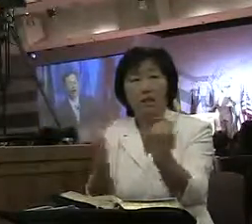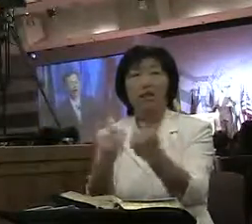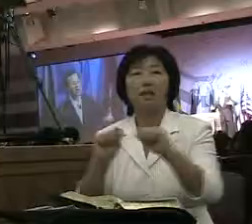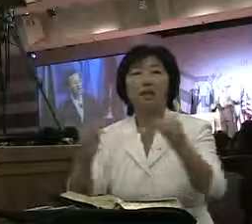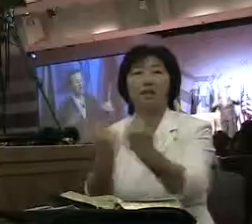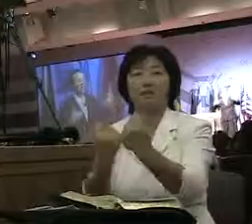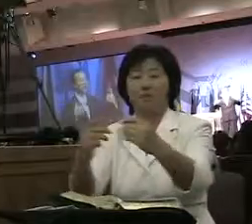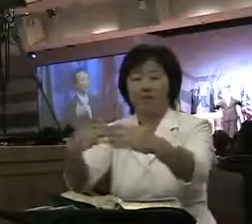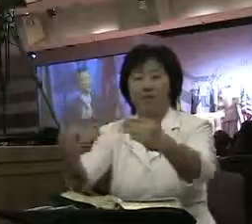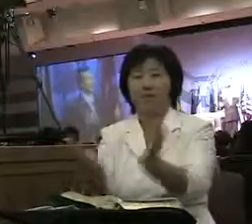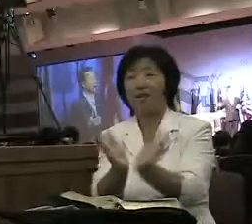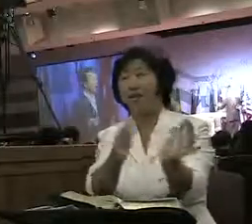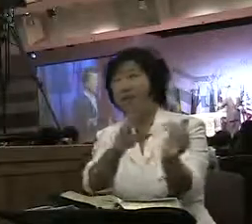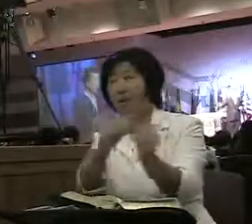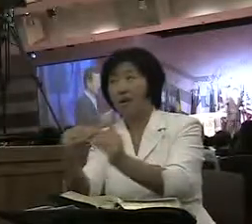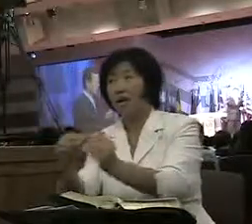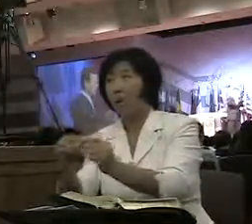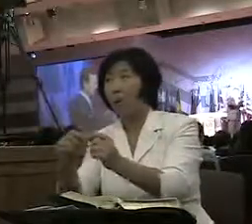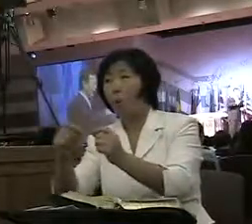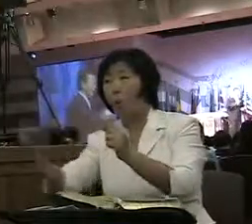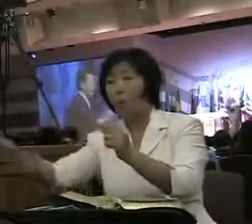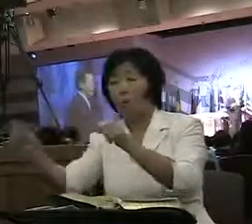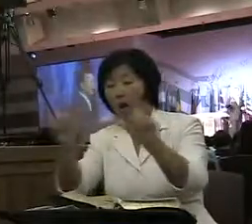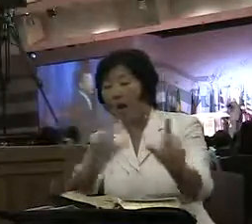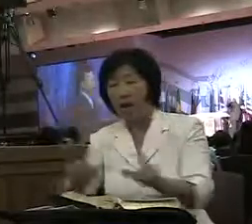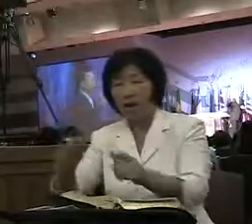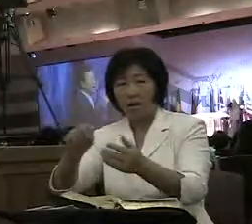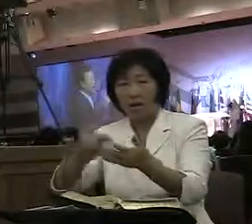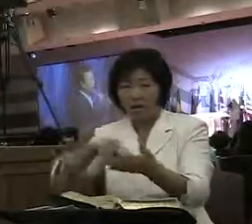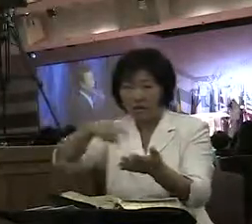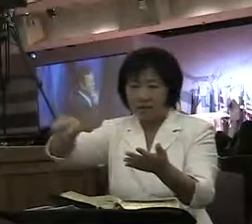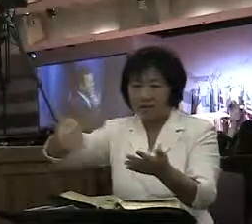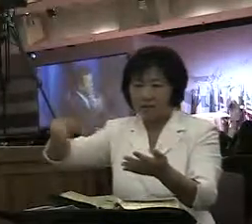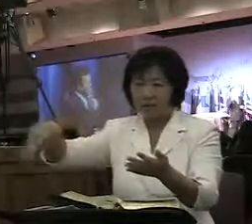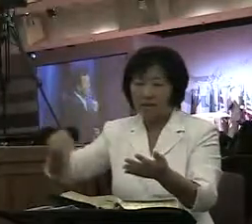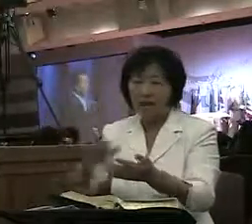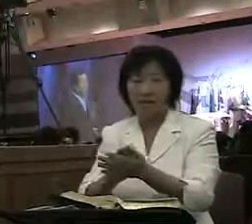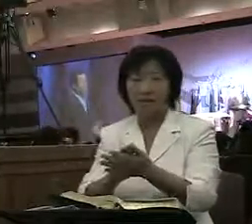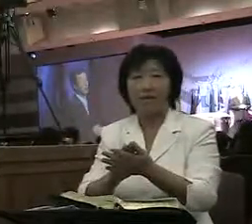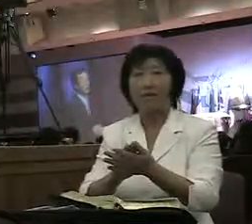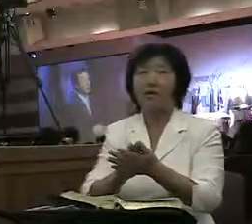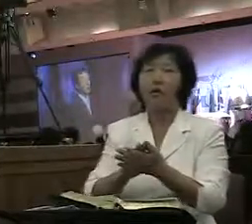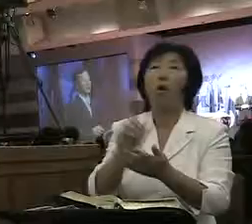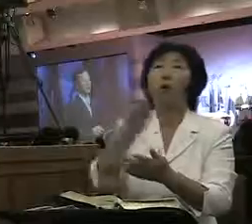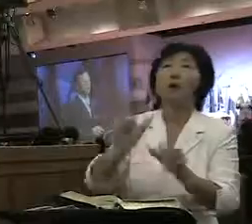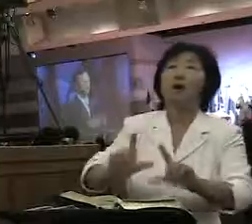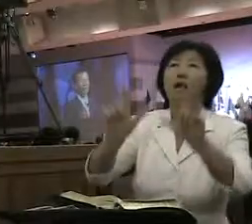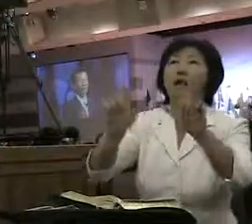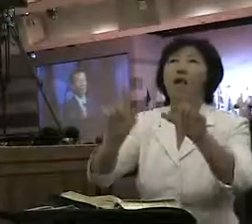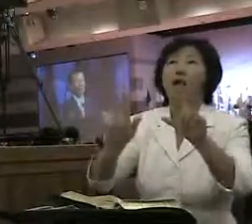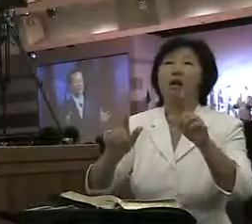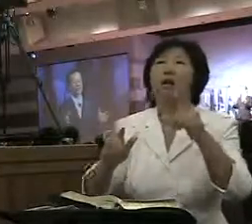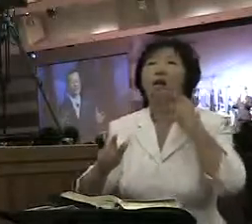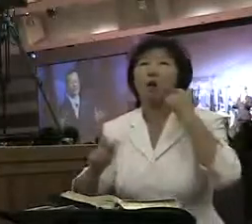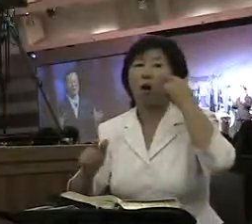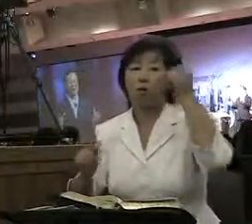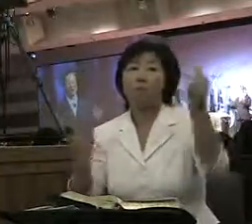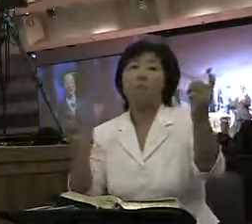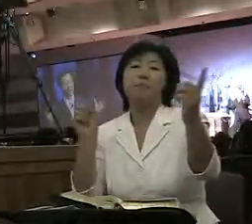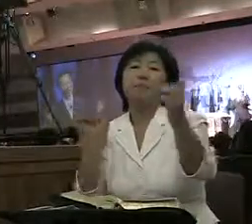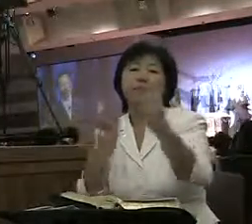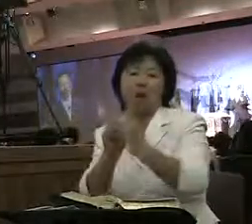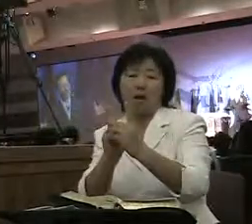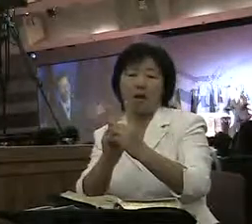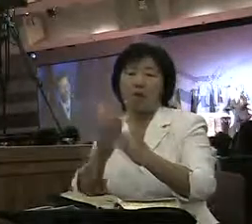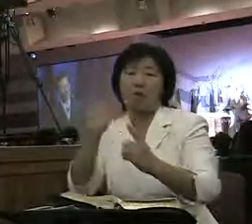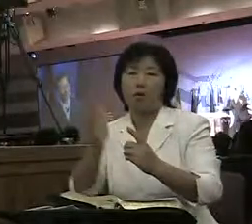오랜 날을 그를 찾아 방황하던 가운데 어느 하루 닥터 리빙스톤을 만나게 됩니다. 그래서 유명한 말이 있죠.